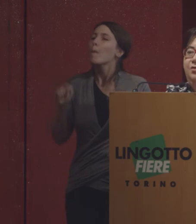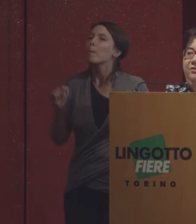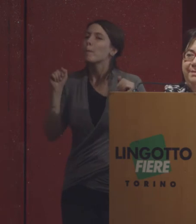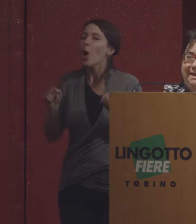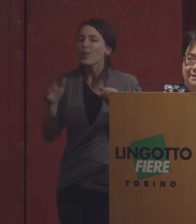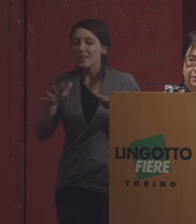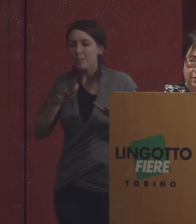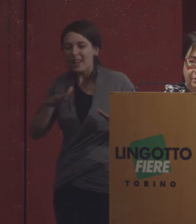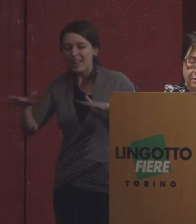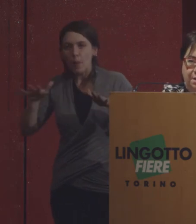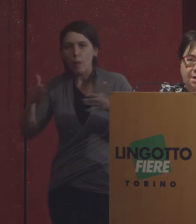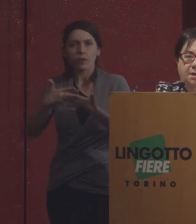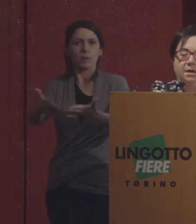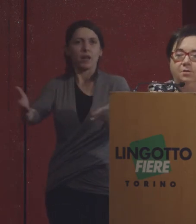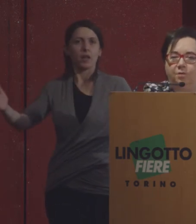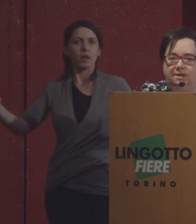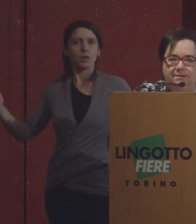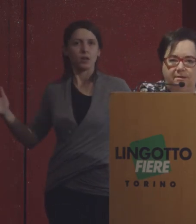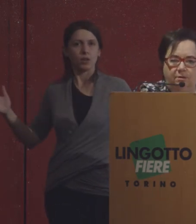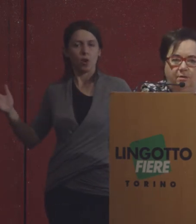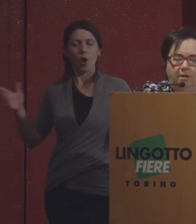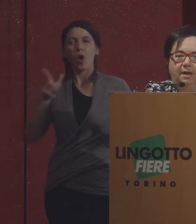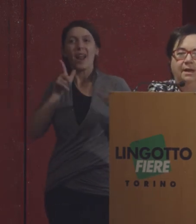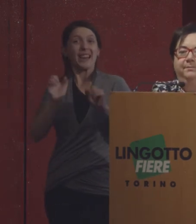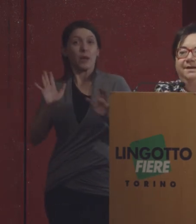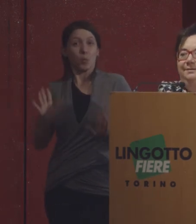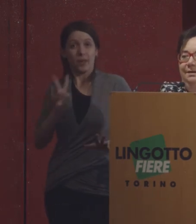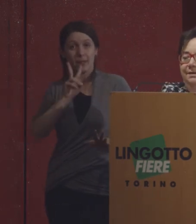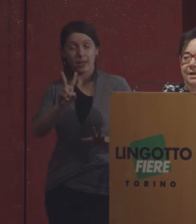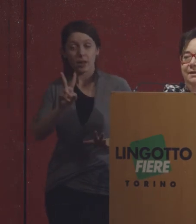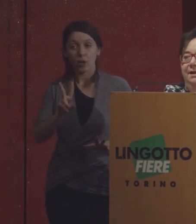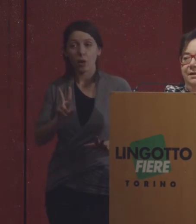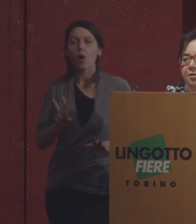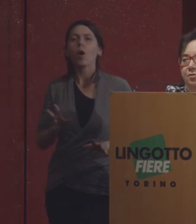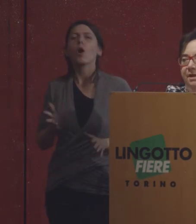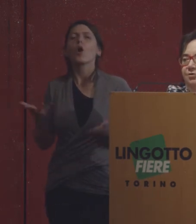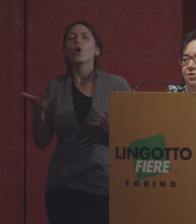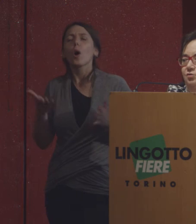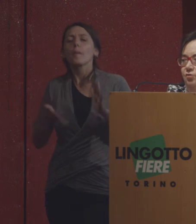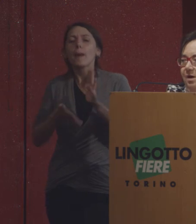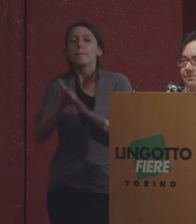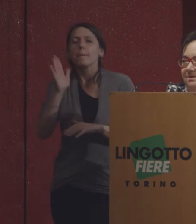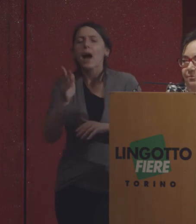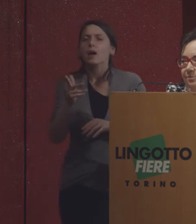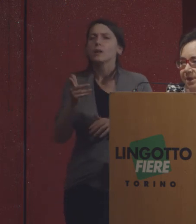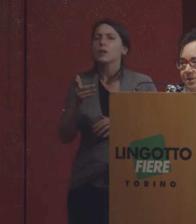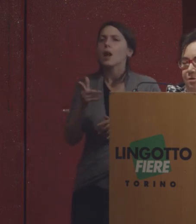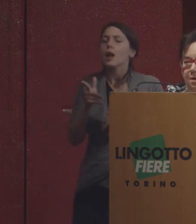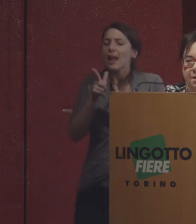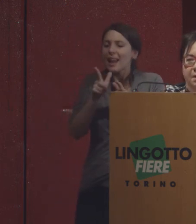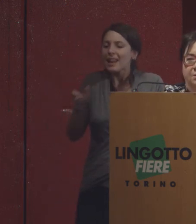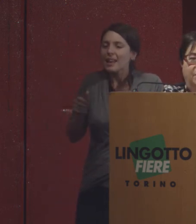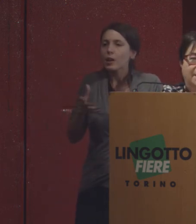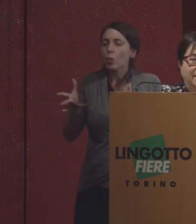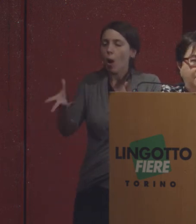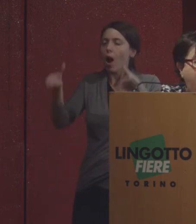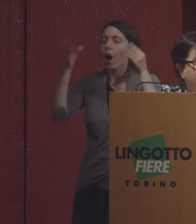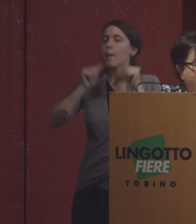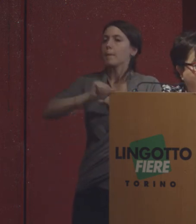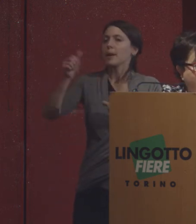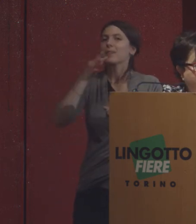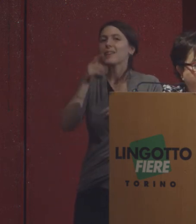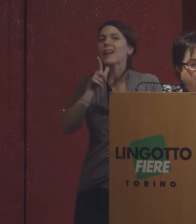di movimento linguistico a partire dall'idioma che ciascuno ha appreso per primo, cioè dalla